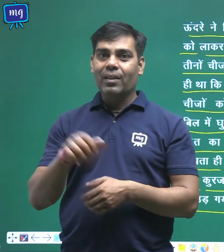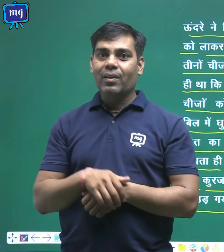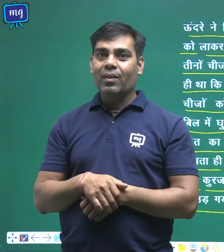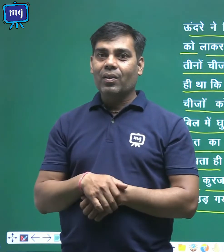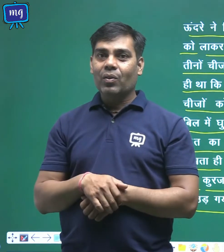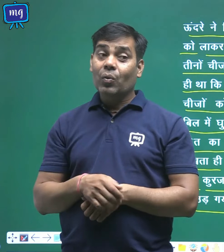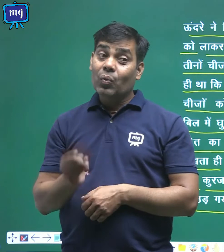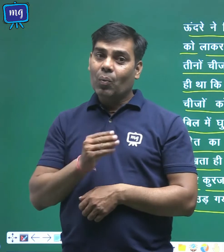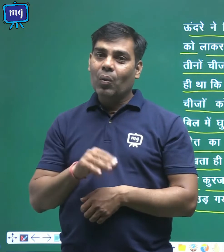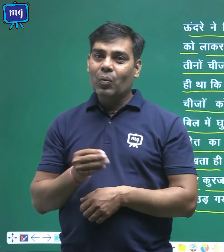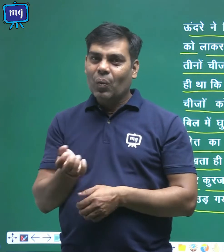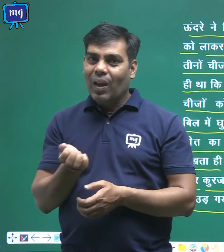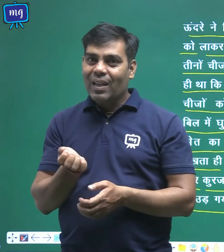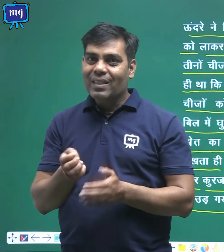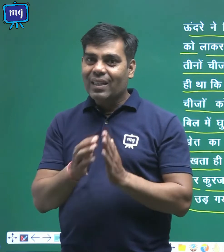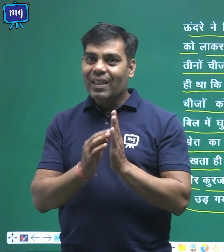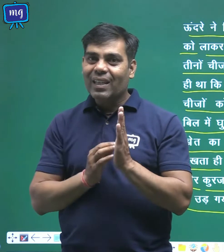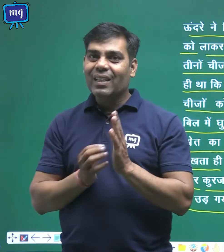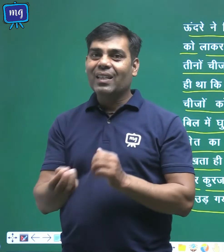बहुत लोभी था,